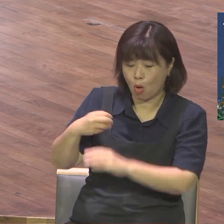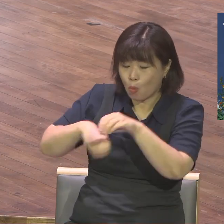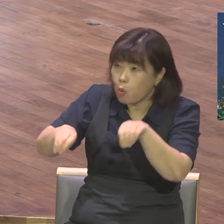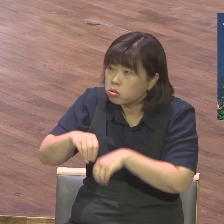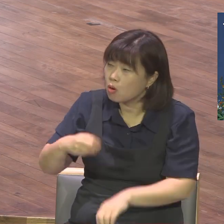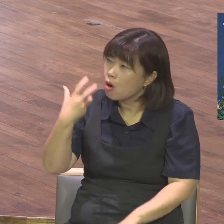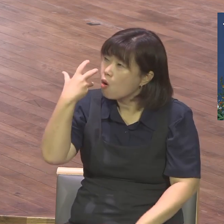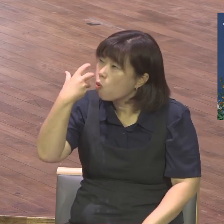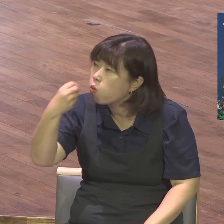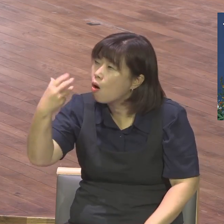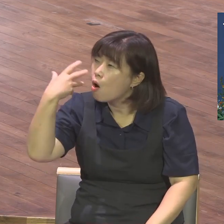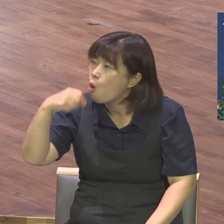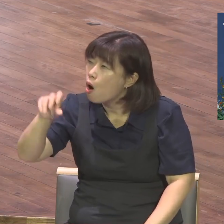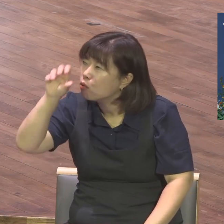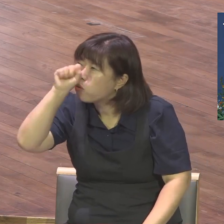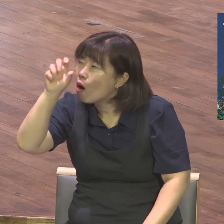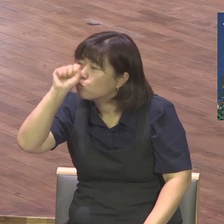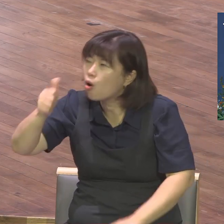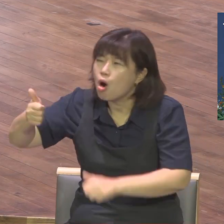국수 준비한대요.